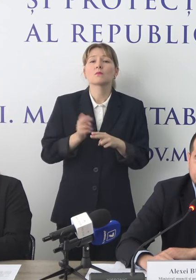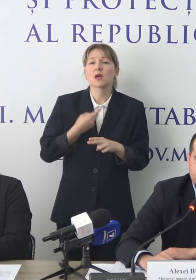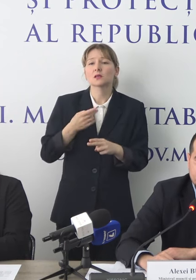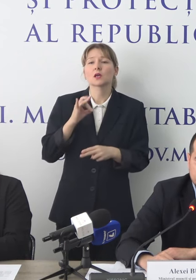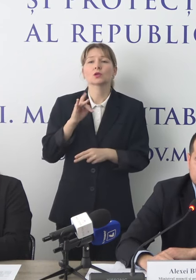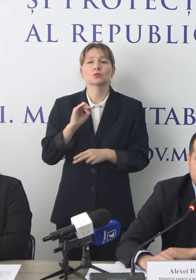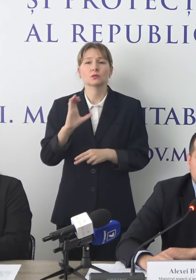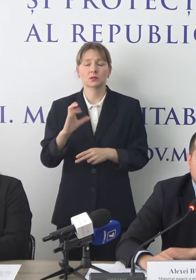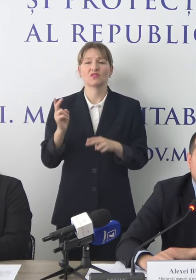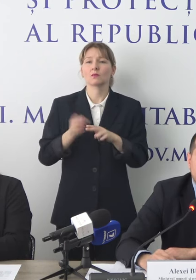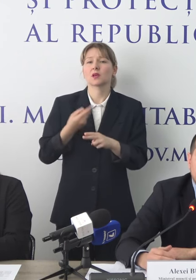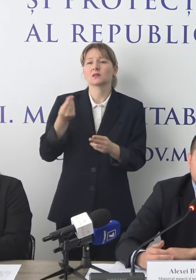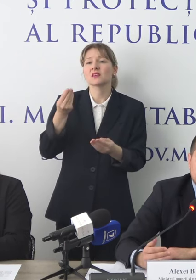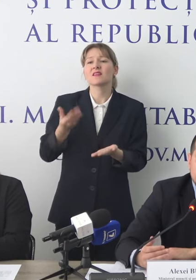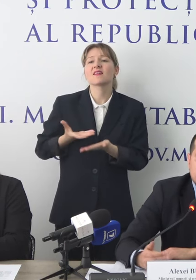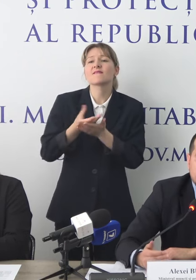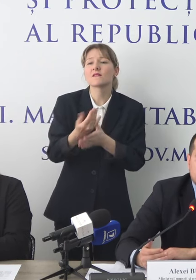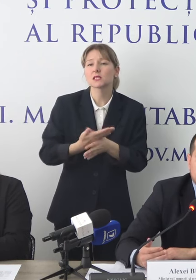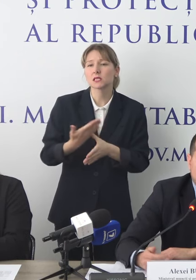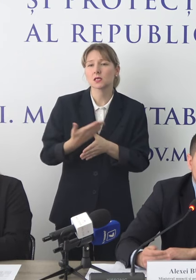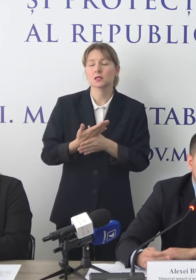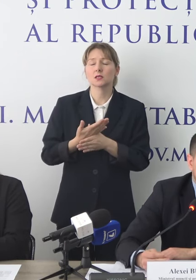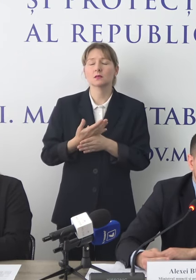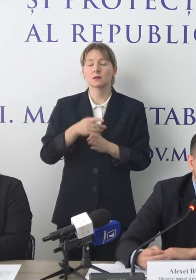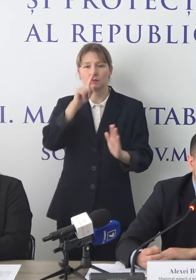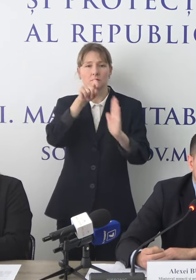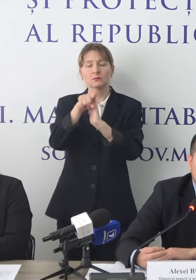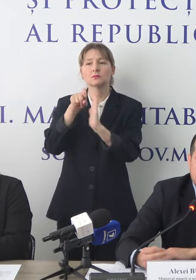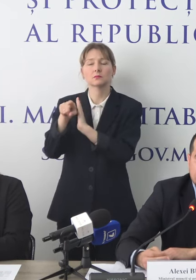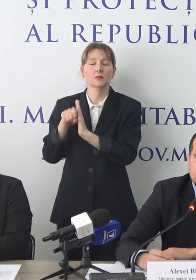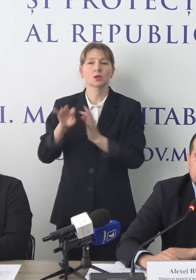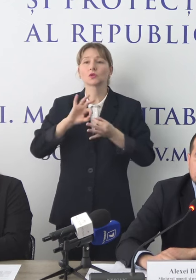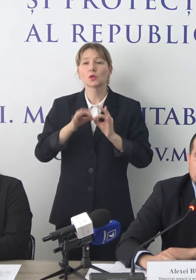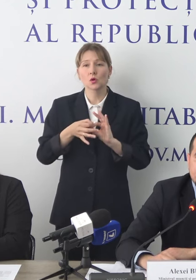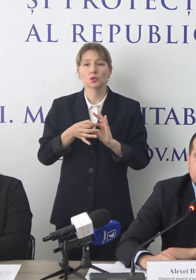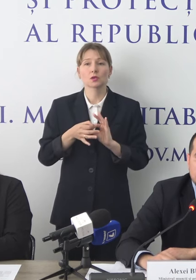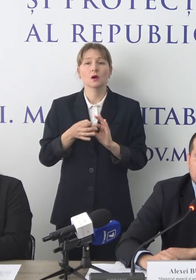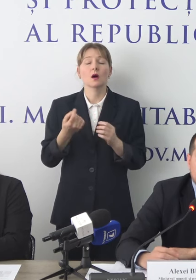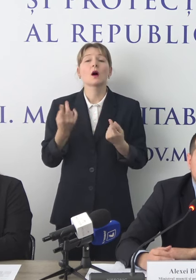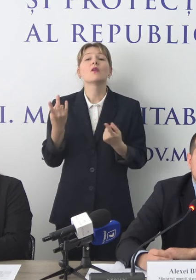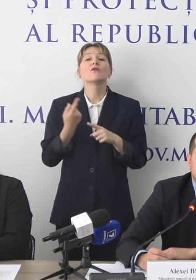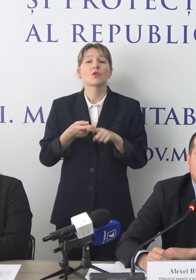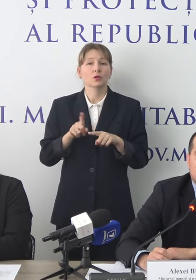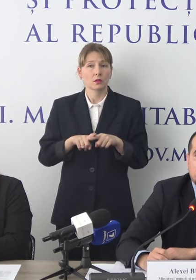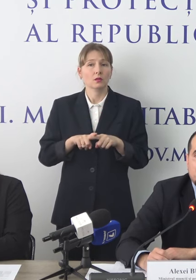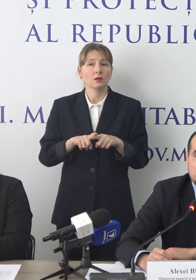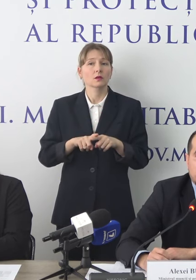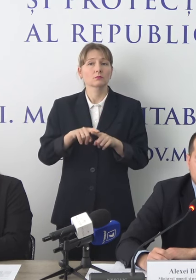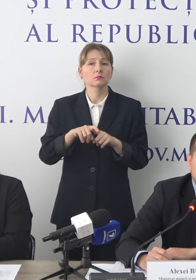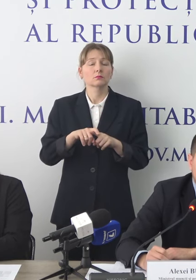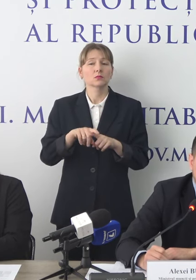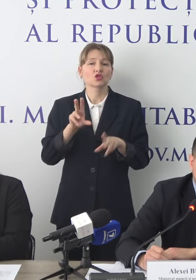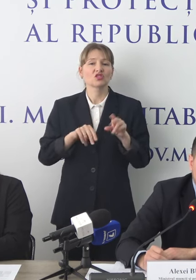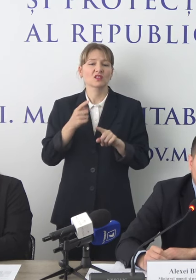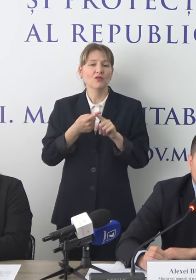resurse adiționale. Și noi am spus atunci foarte clar că o asemenea abordare este o abordare